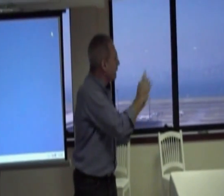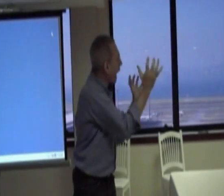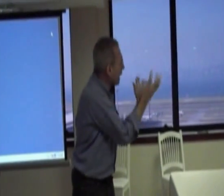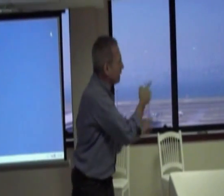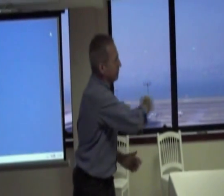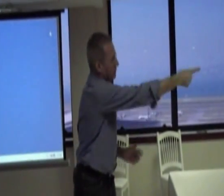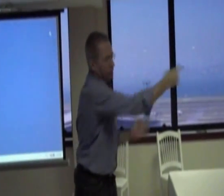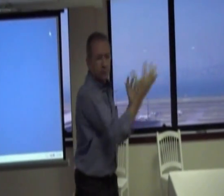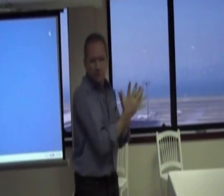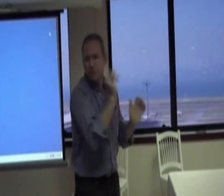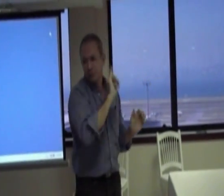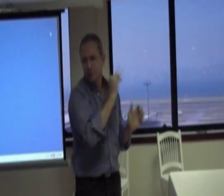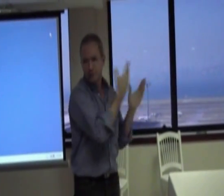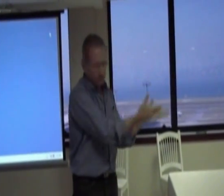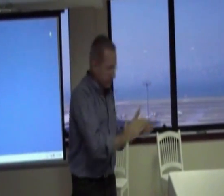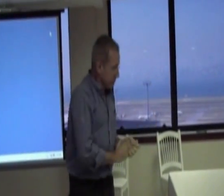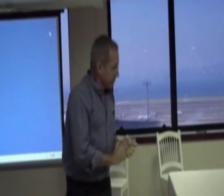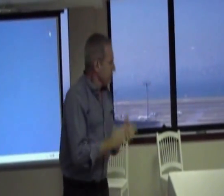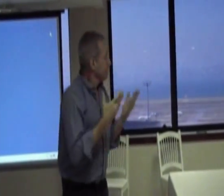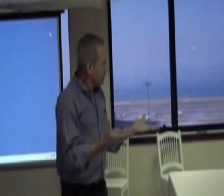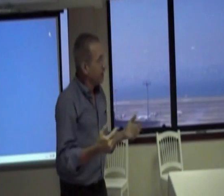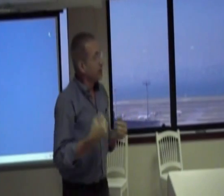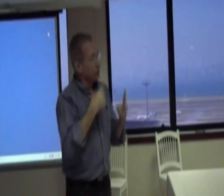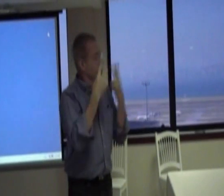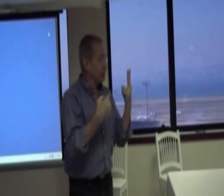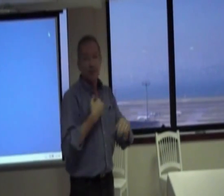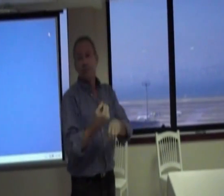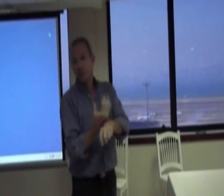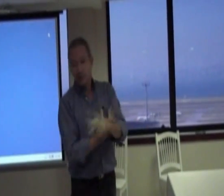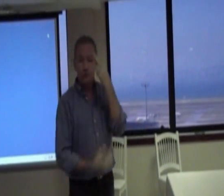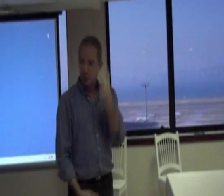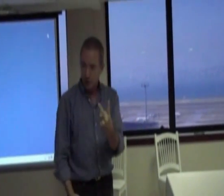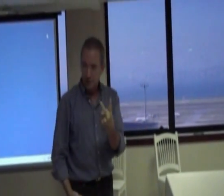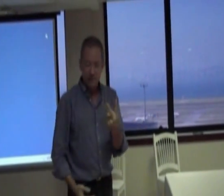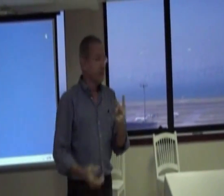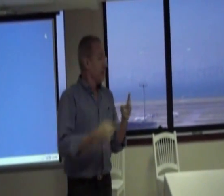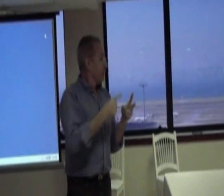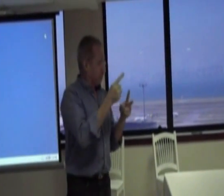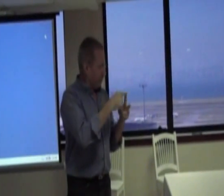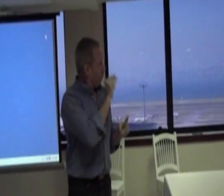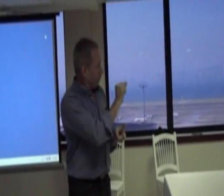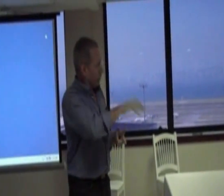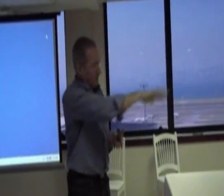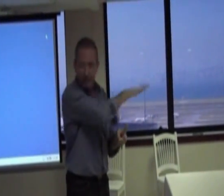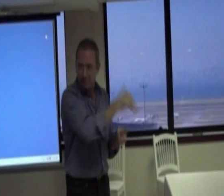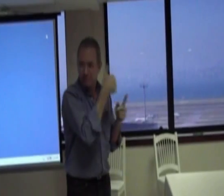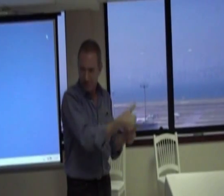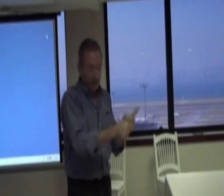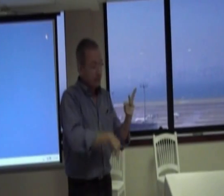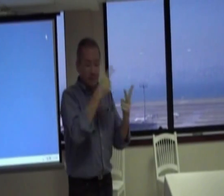a nossa voz. Realmente, muito obrigado a todos que acompanham a mesa e a toda essa oportunidade. Eu também tenho mais dois motivos por estar me emocionando, porque